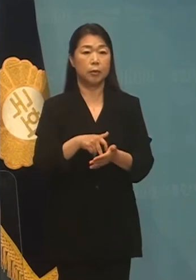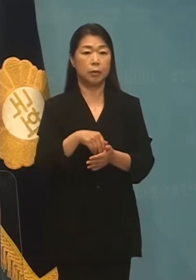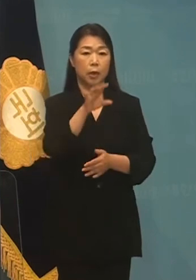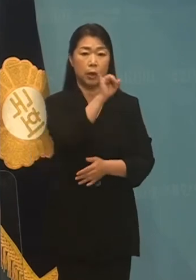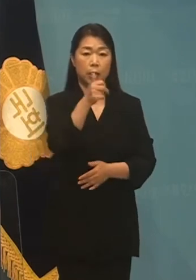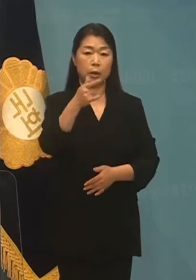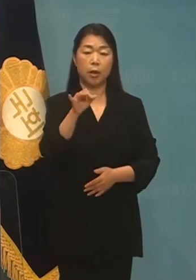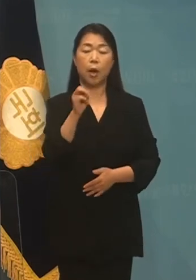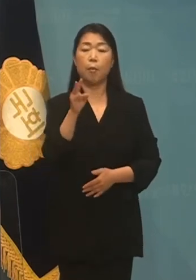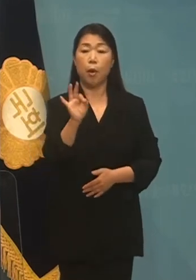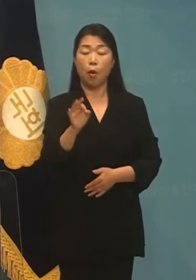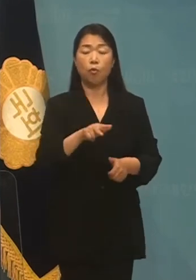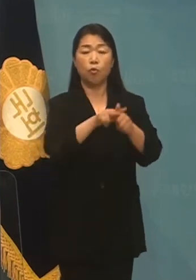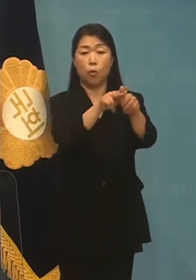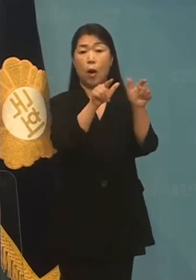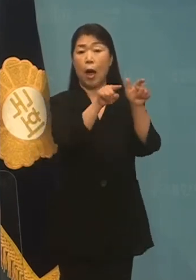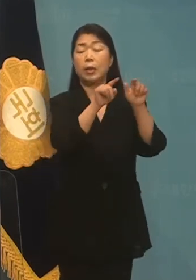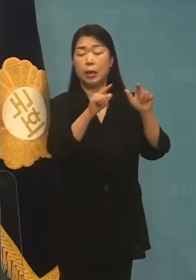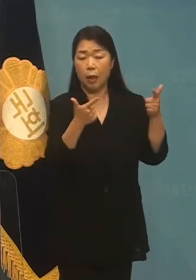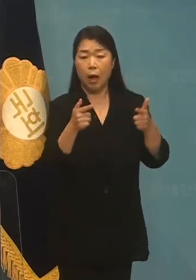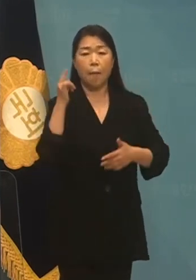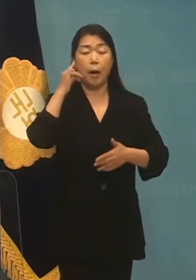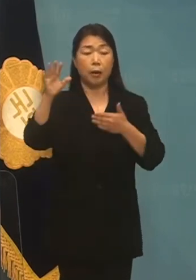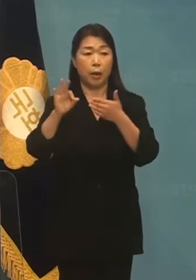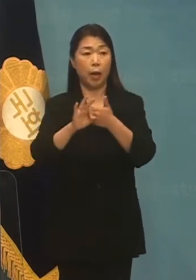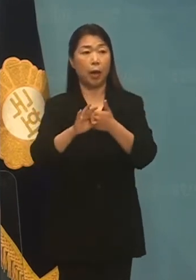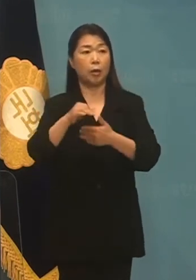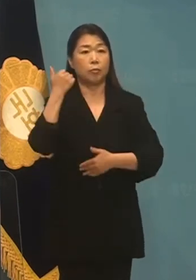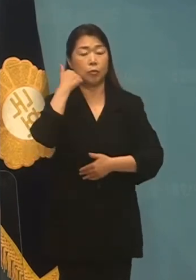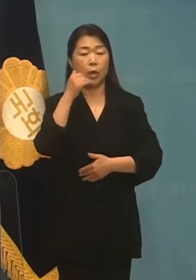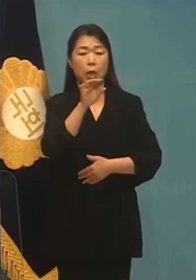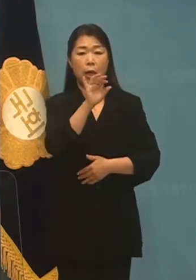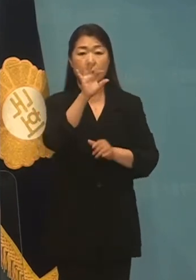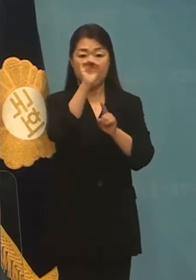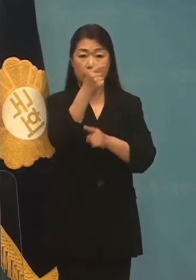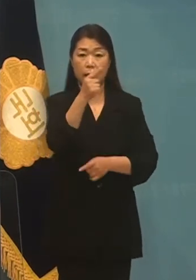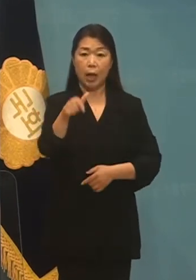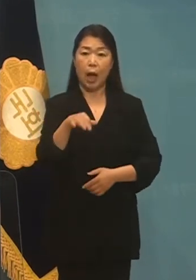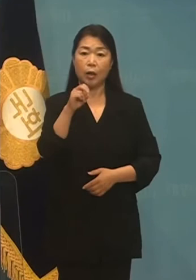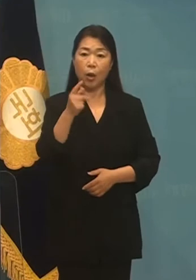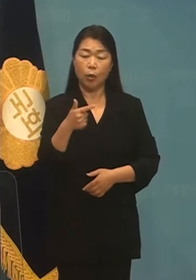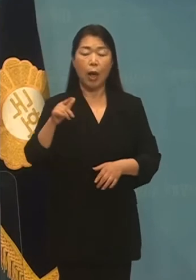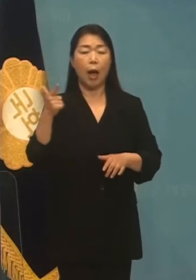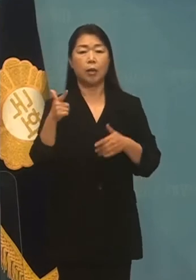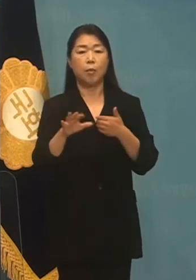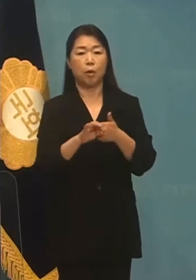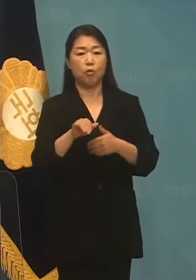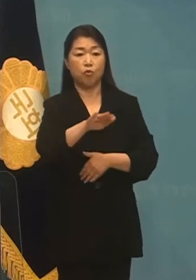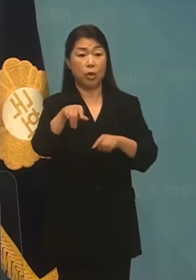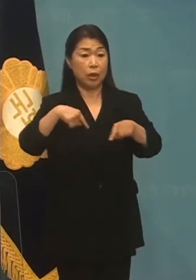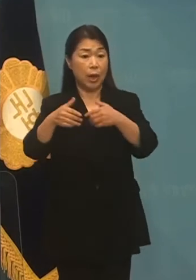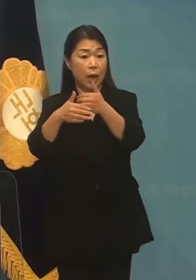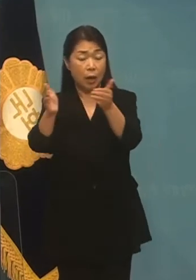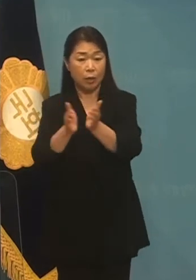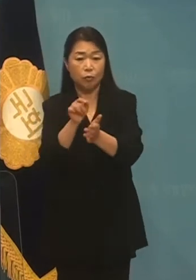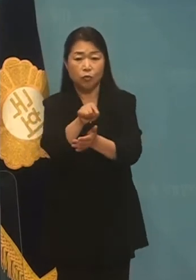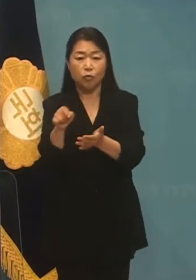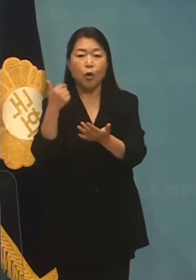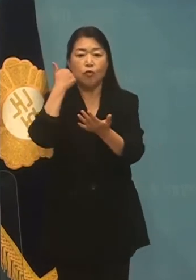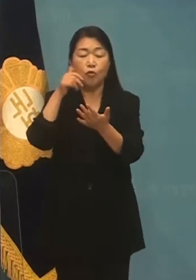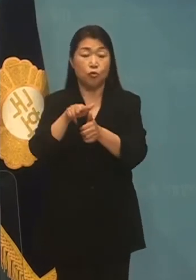이재명 후보가 아니라 만일 이낙연 후보 또는 우리 당의